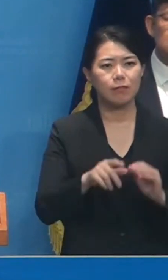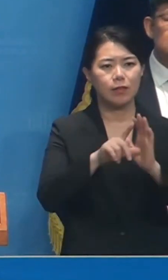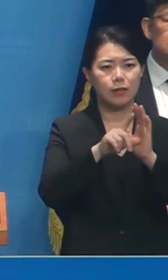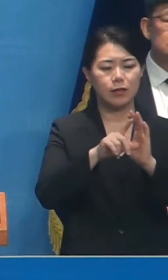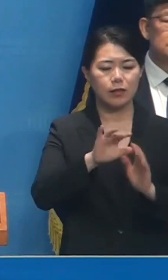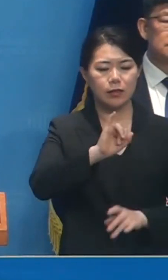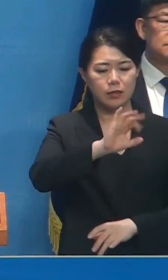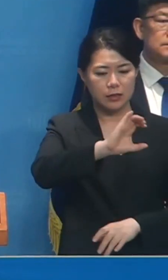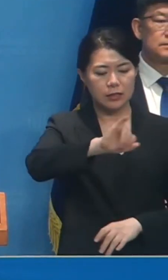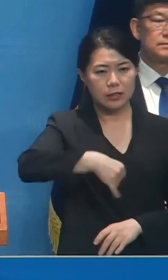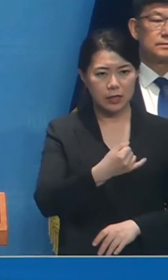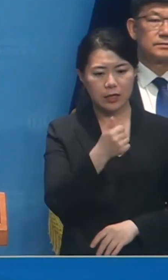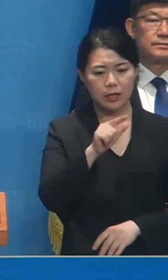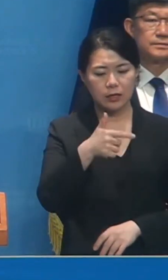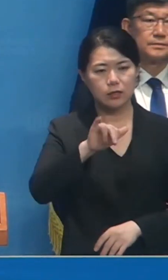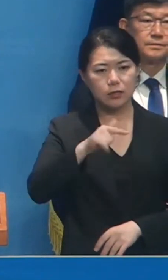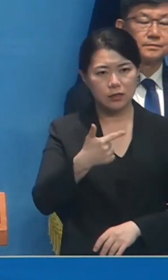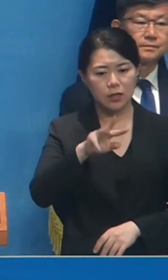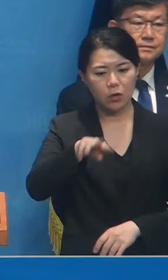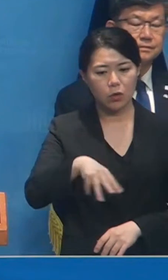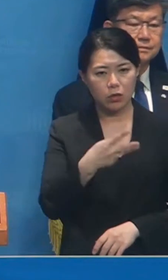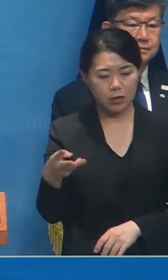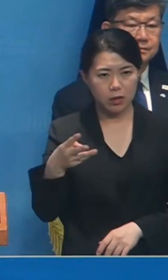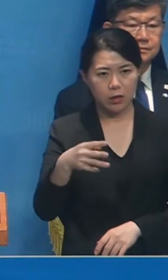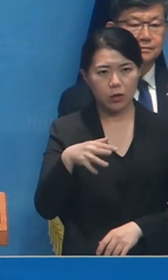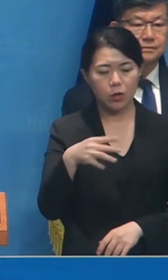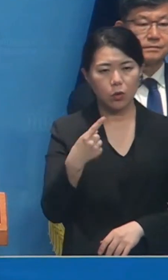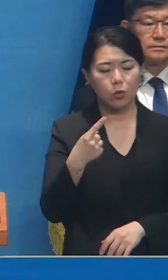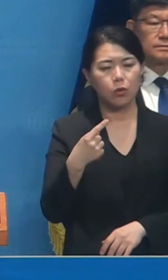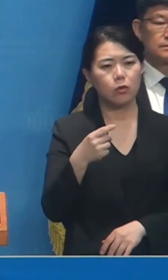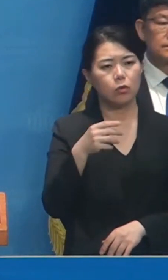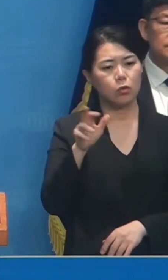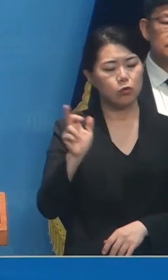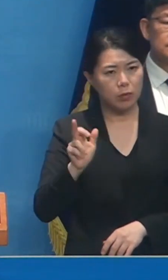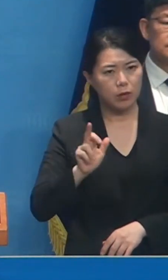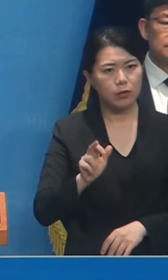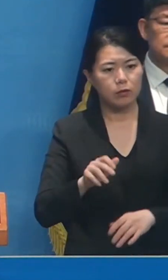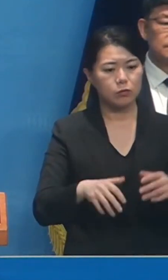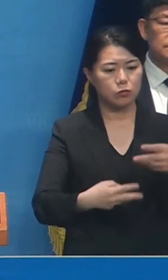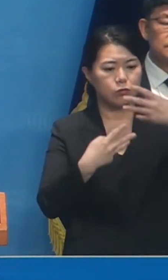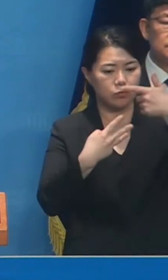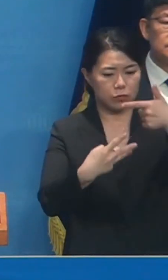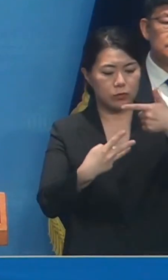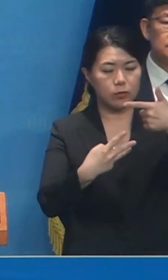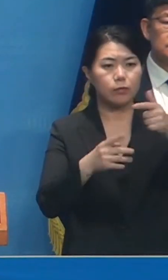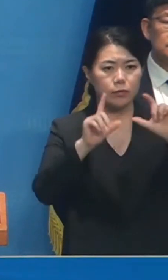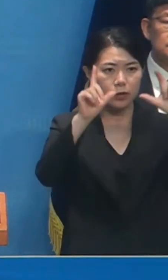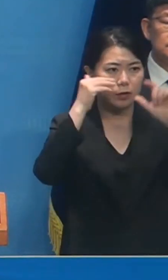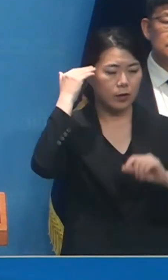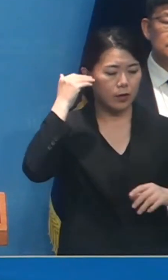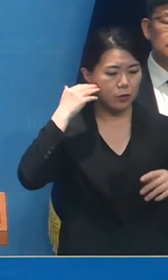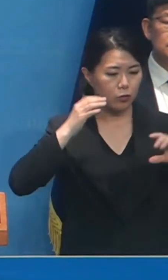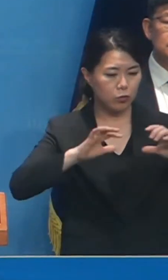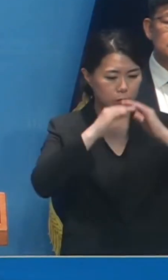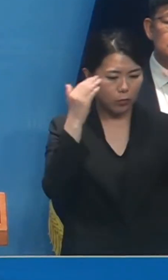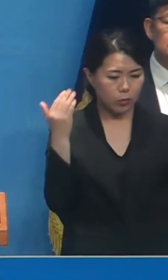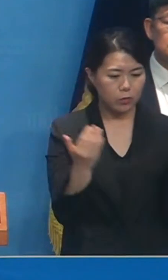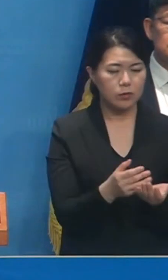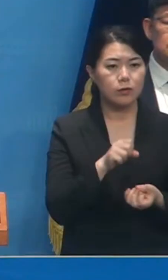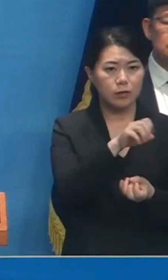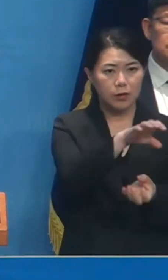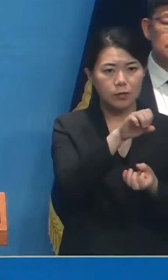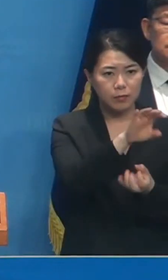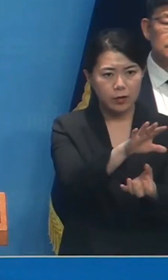CJ 대한통운, 한진, 롯데, 로제네미의 쿠팡까지 6월 3일 대한민국의 모든